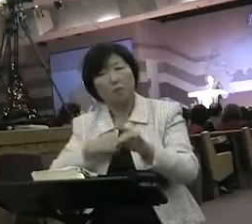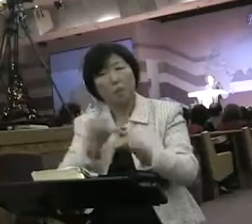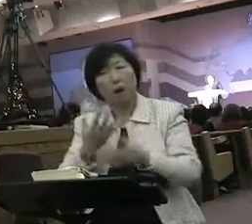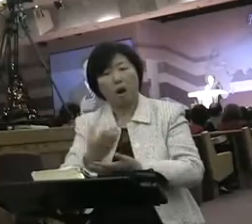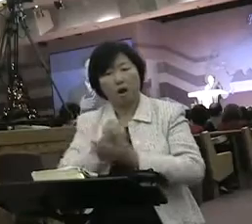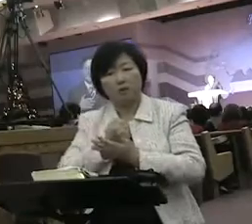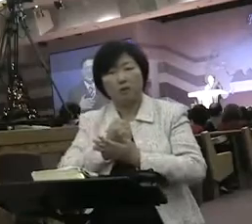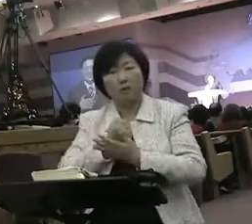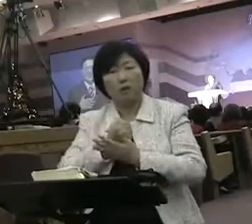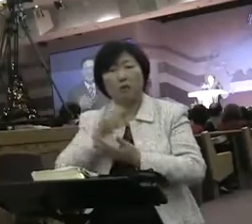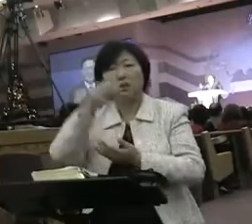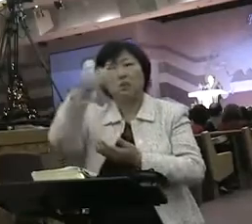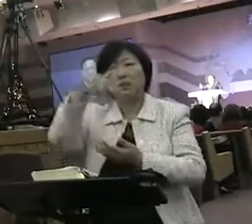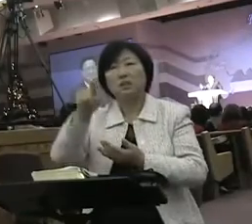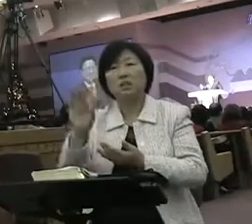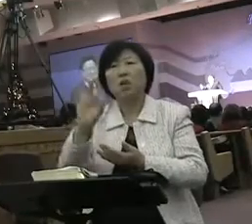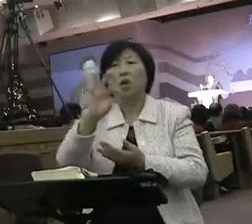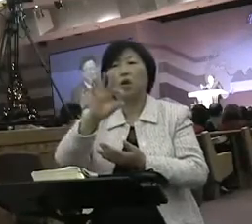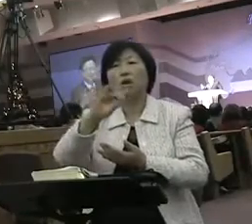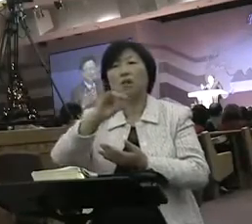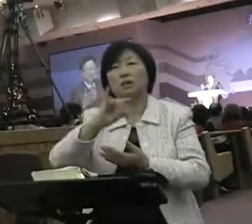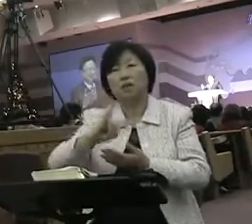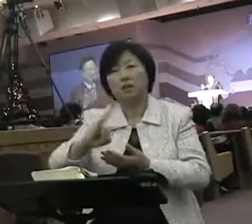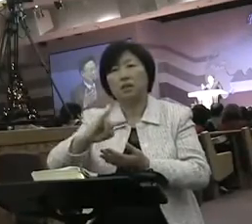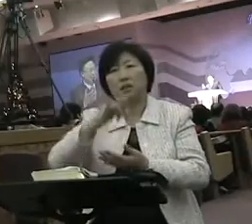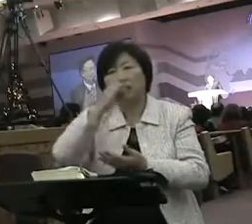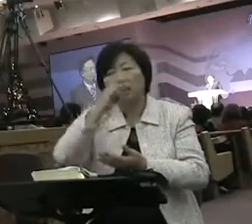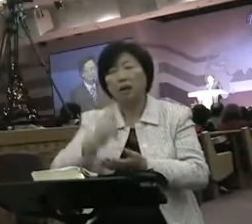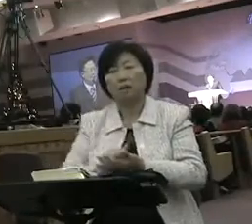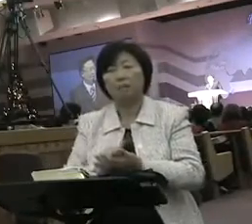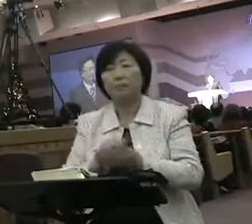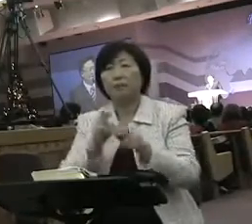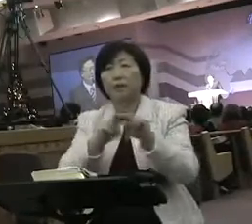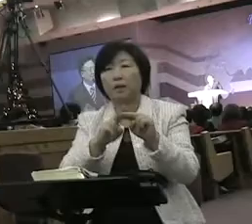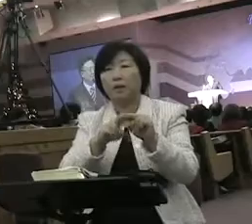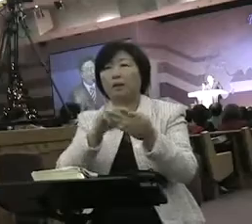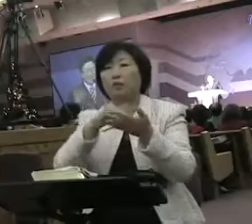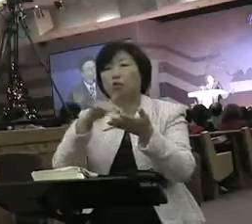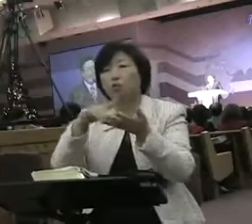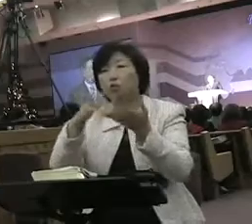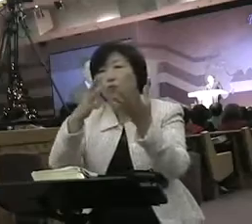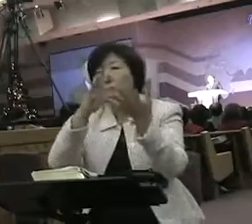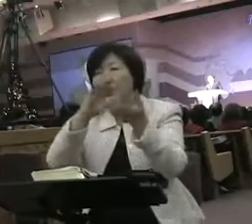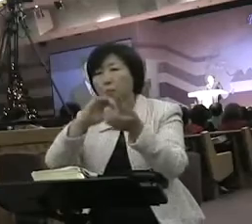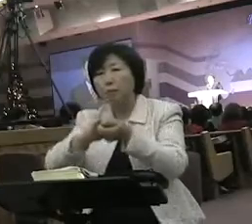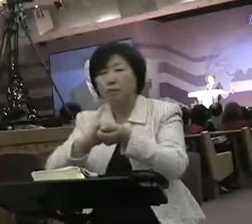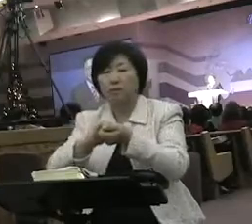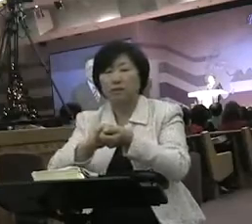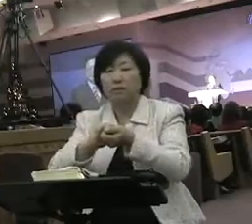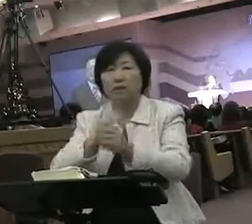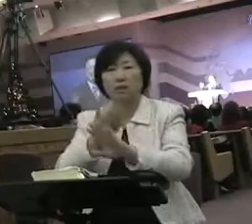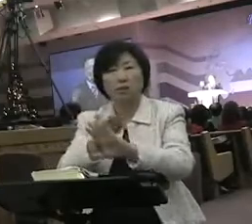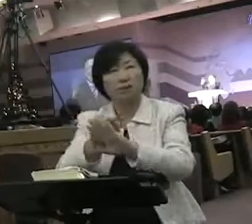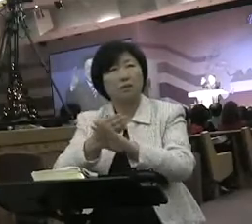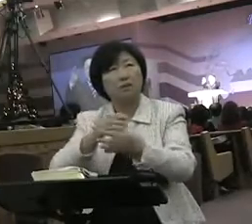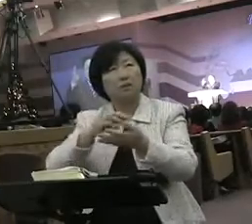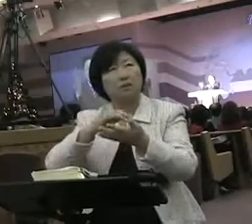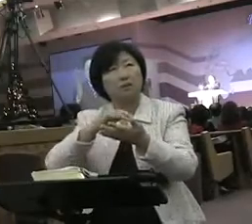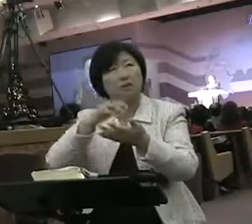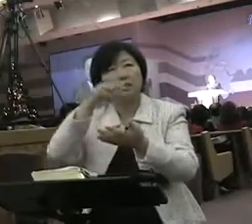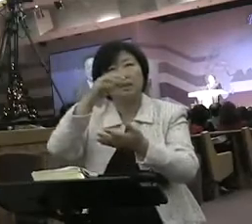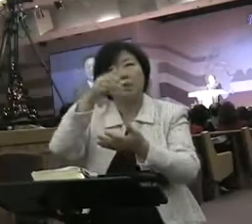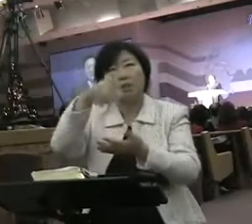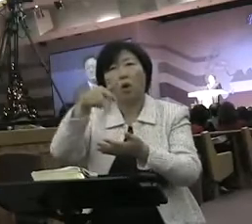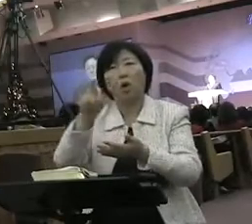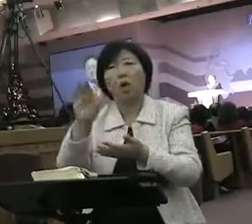겁니다. 여러분 앉아있는 회중의 수만큼 아마 다른 정의가 나올 수 있습니다. 그 정의가